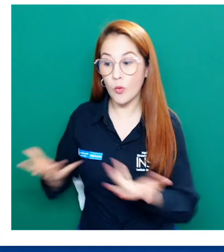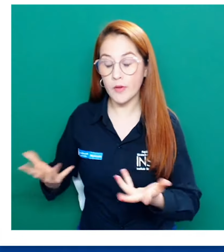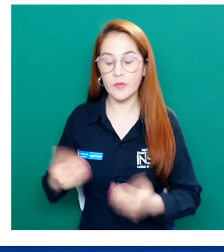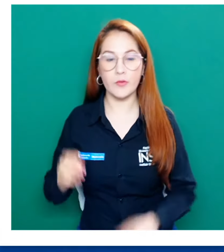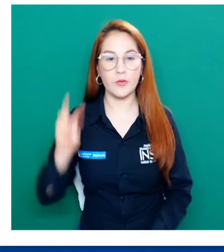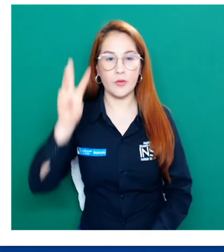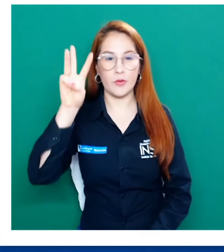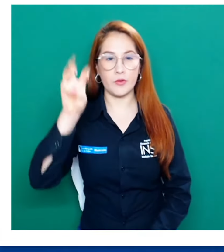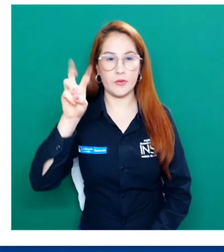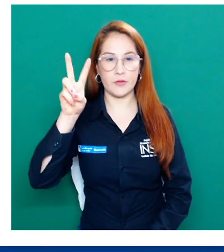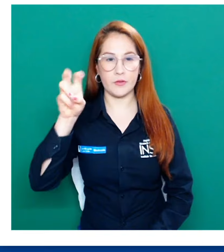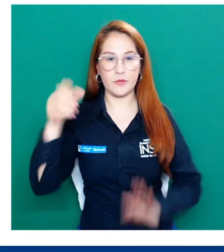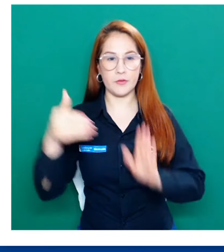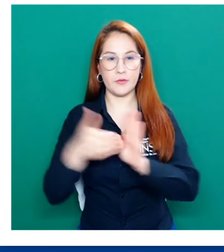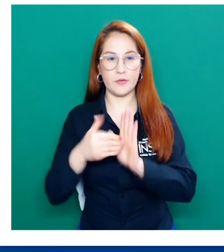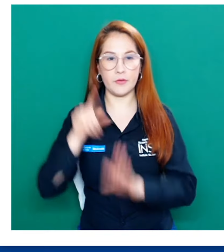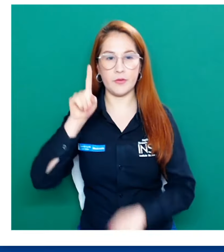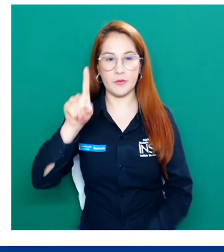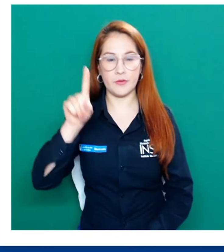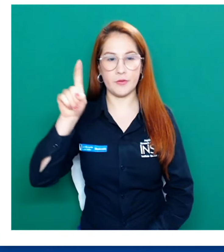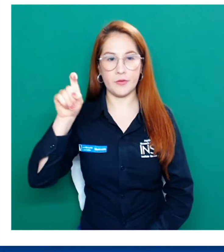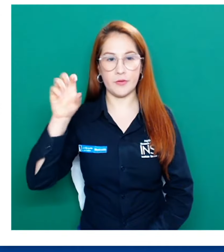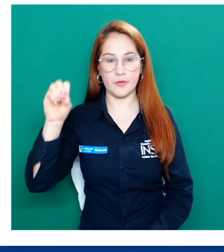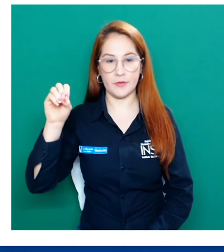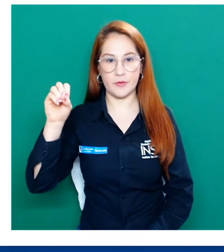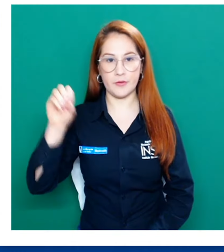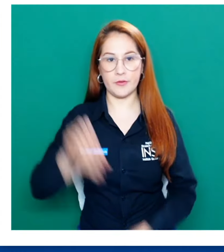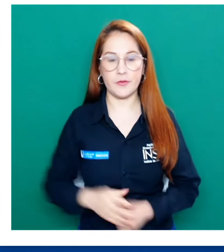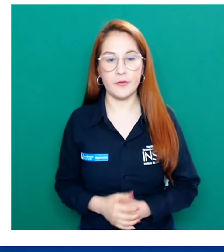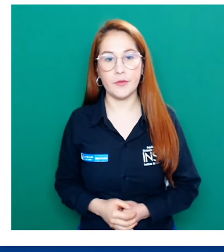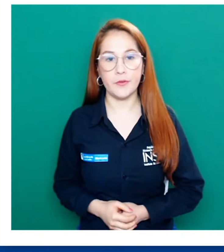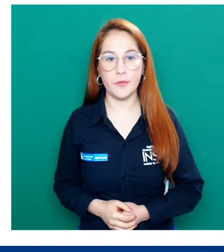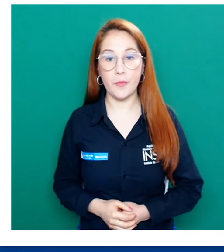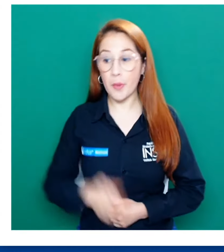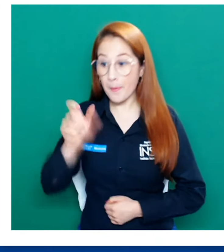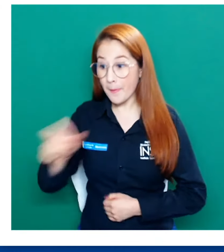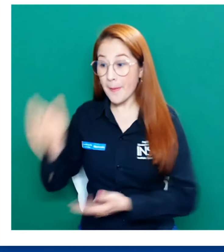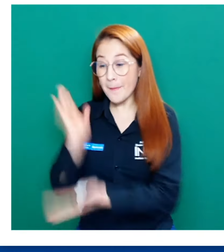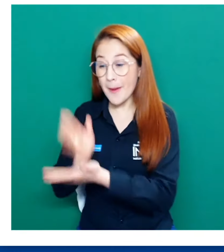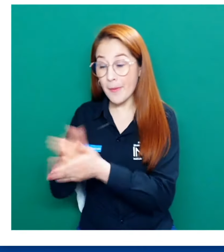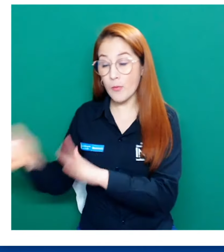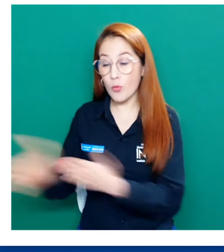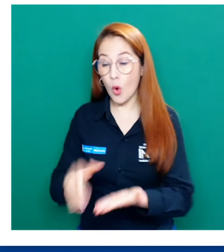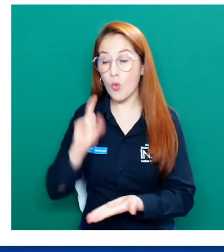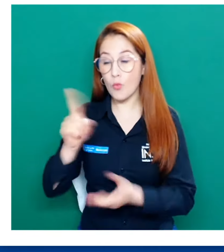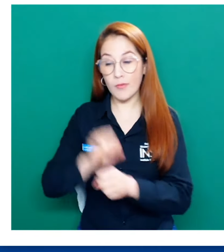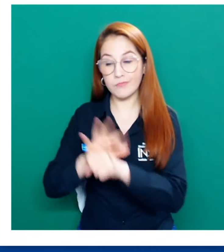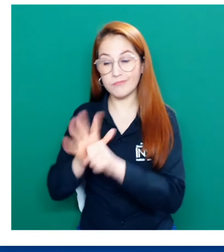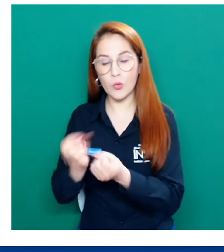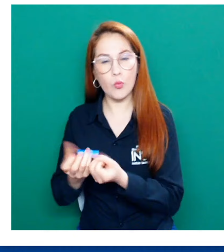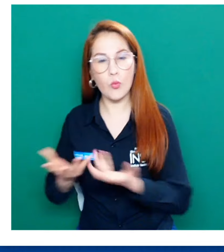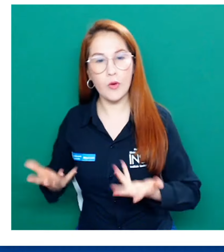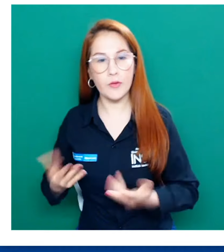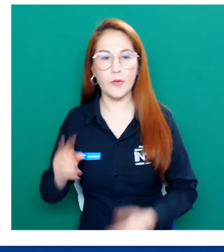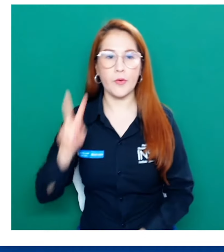87.160. Número de personas muertas, 28